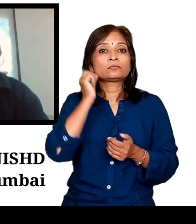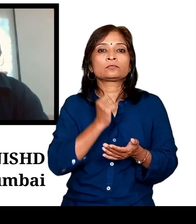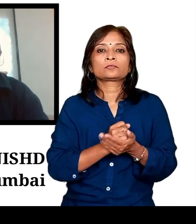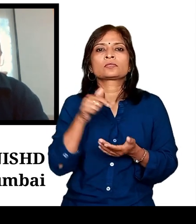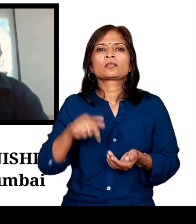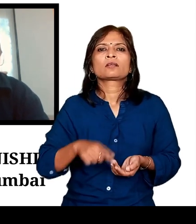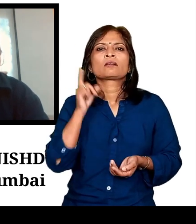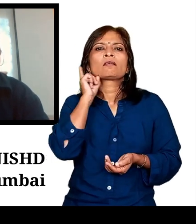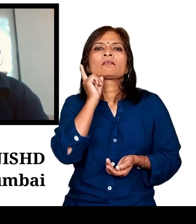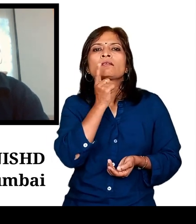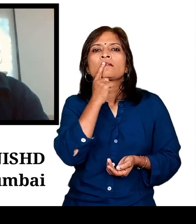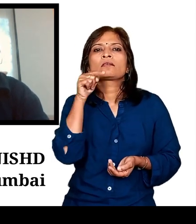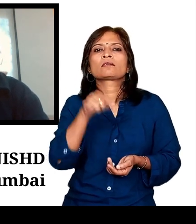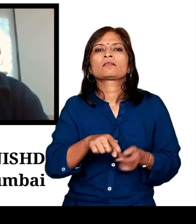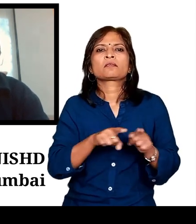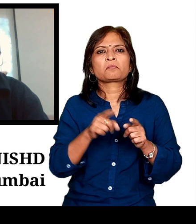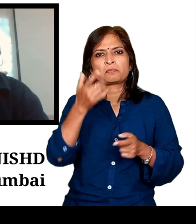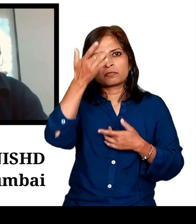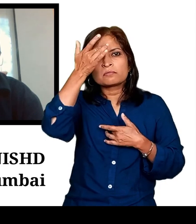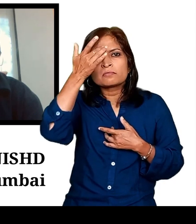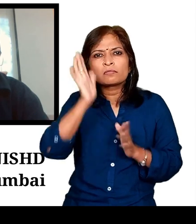हियरिंग इम्पेयरमेंट इज नॉट डिजीज।